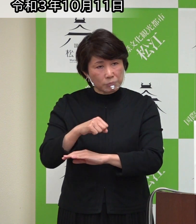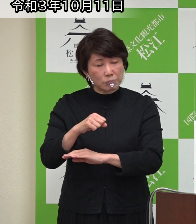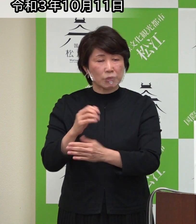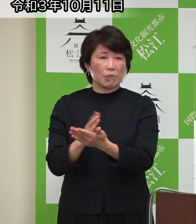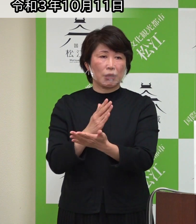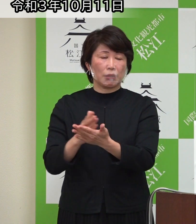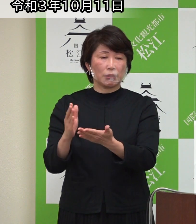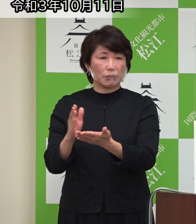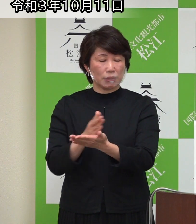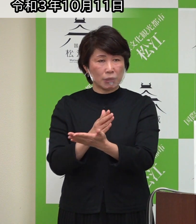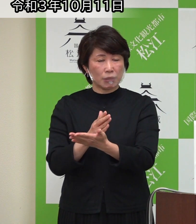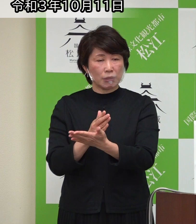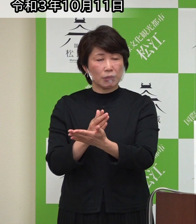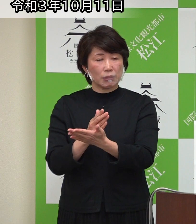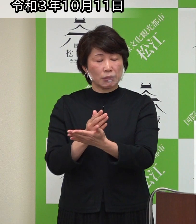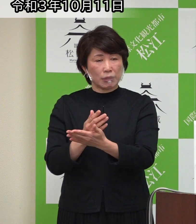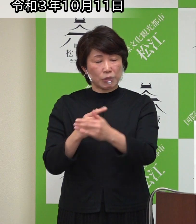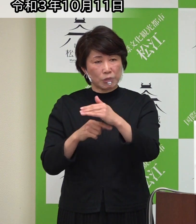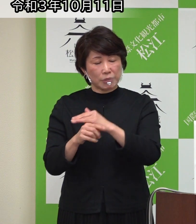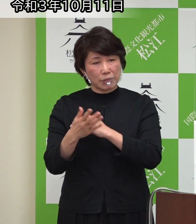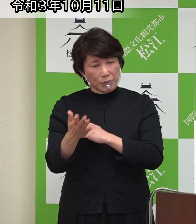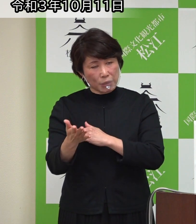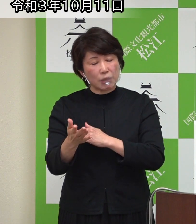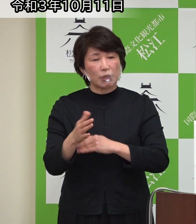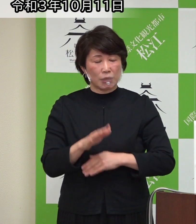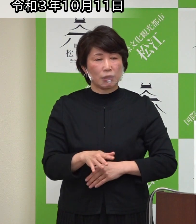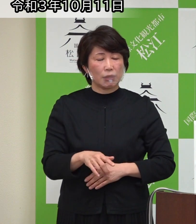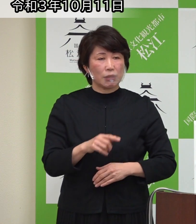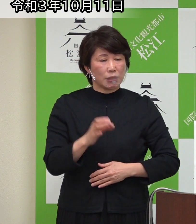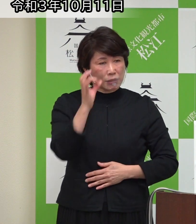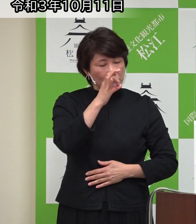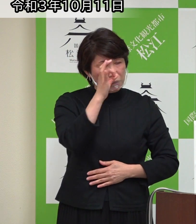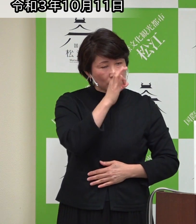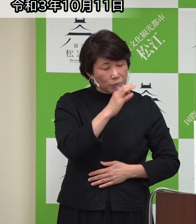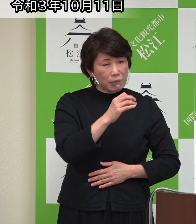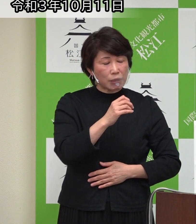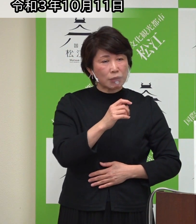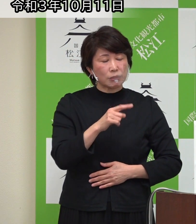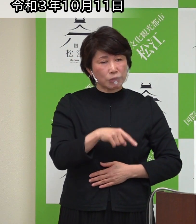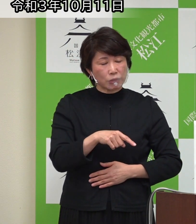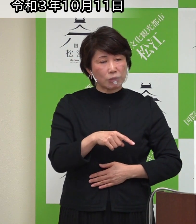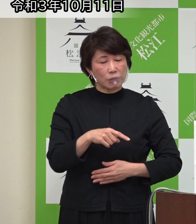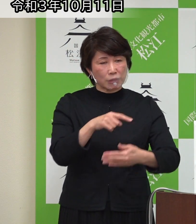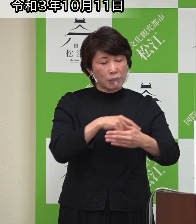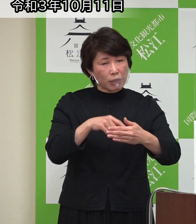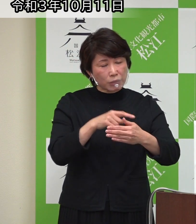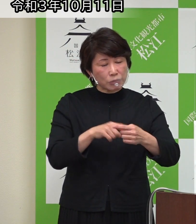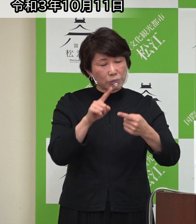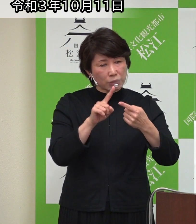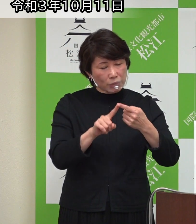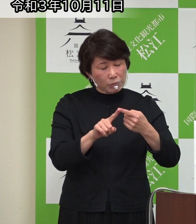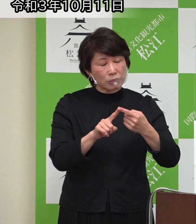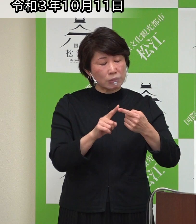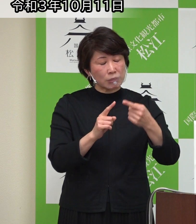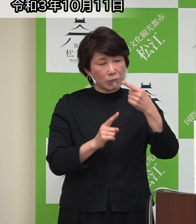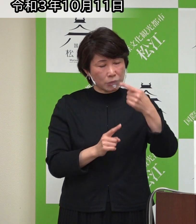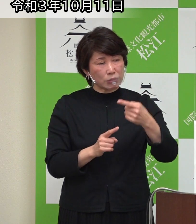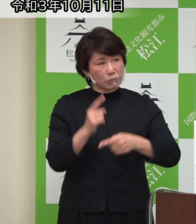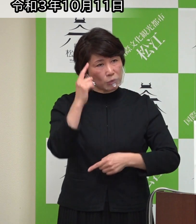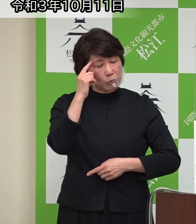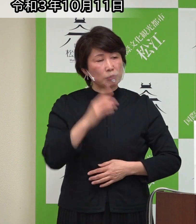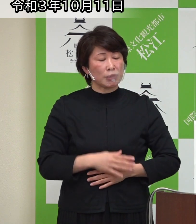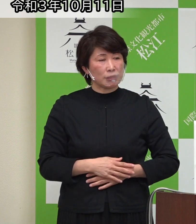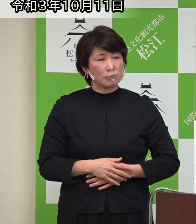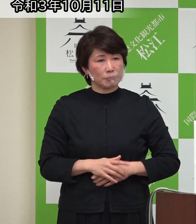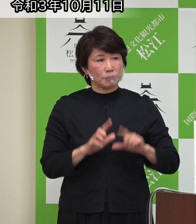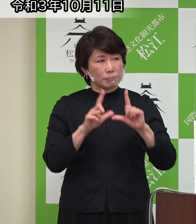こととして捉えてもよろしいんでしょうか。 あ、おっしゃる通りです。あの一つの要素として考えていただければと思います。 わかりました、ありがとうございます。 読売新聞